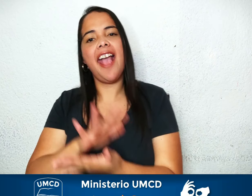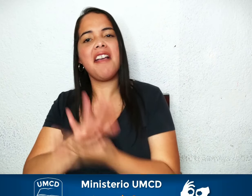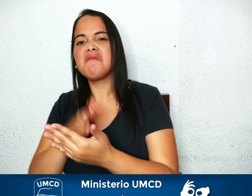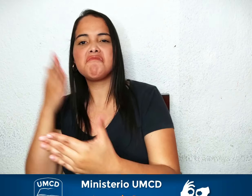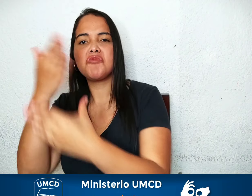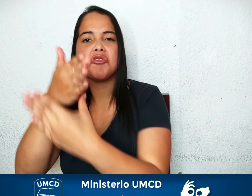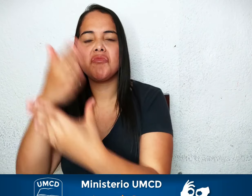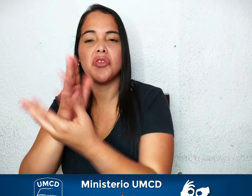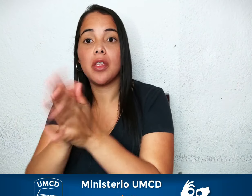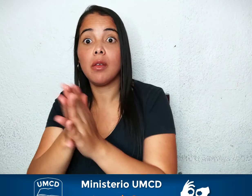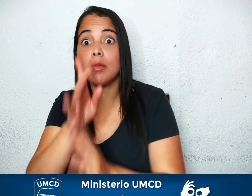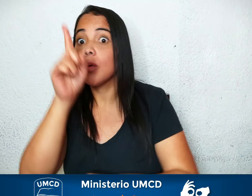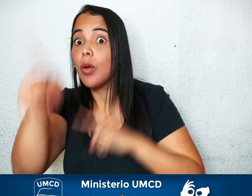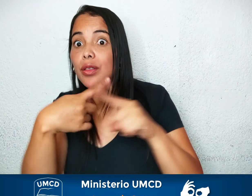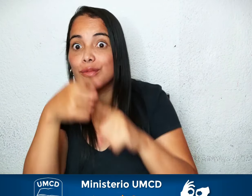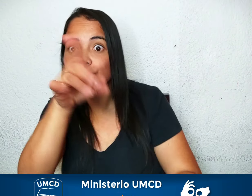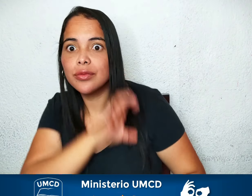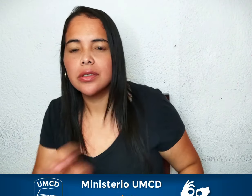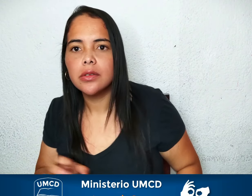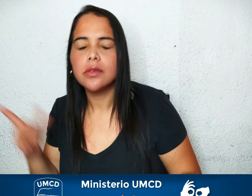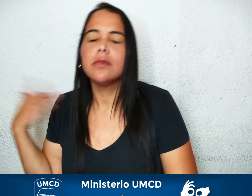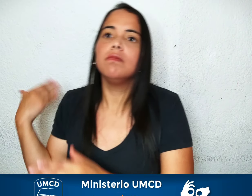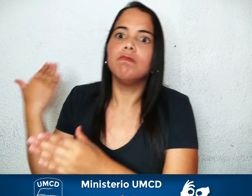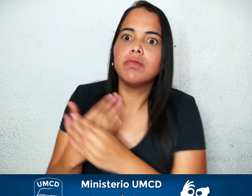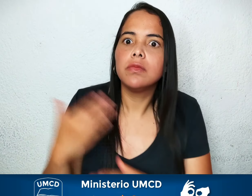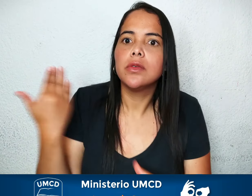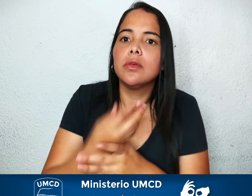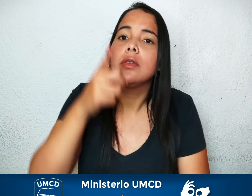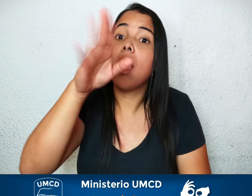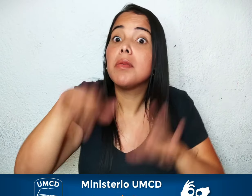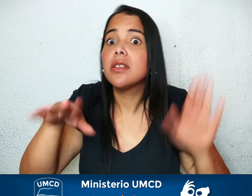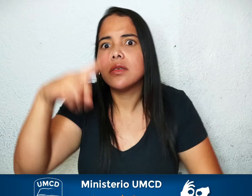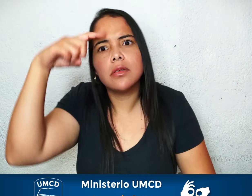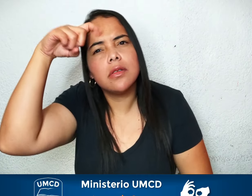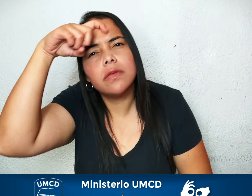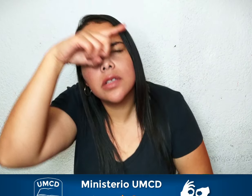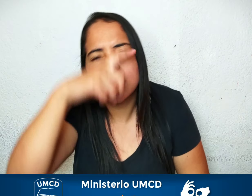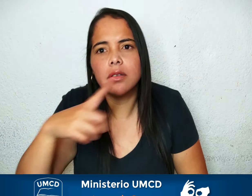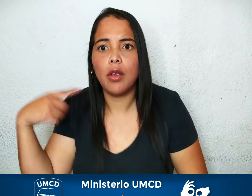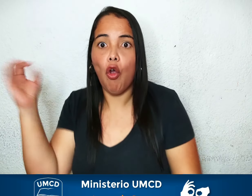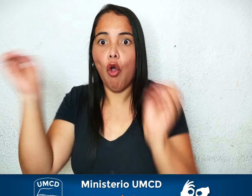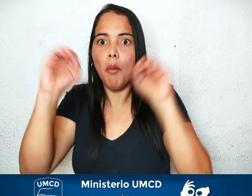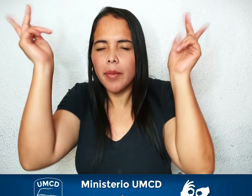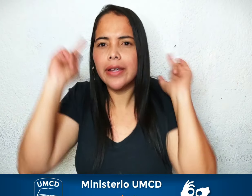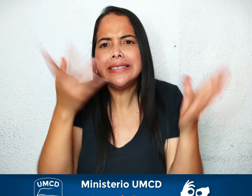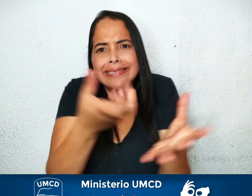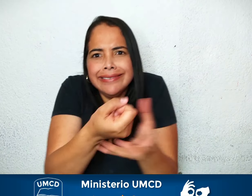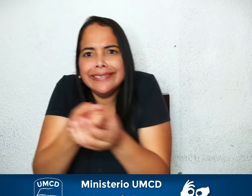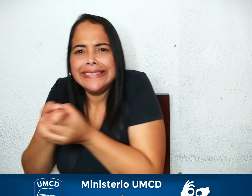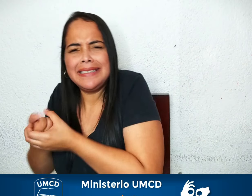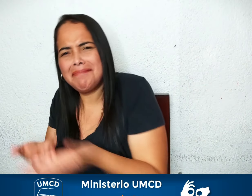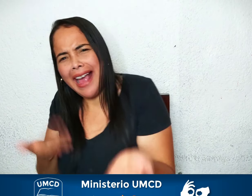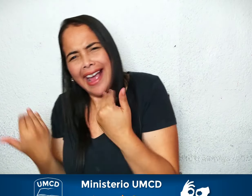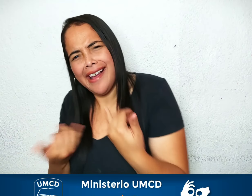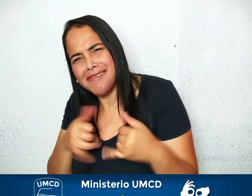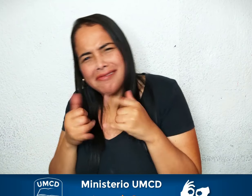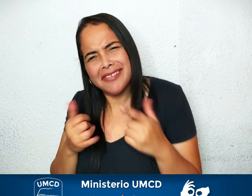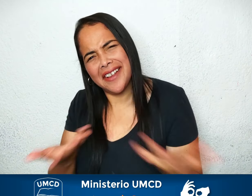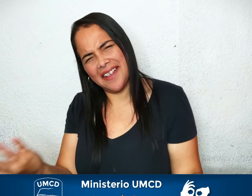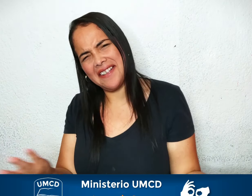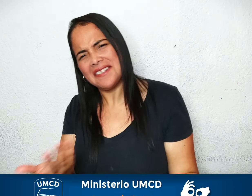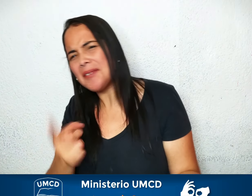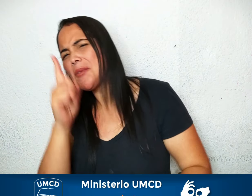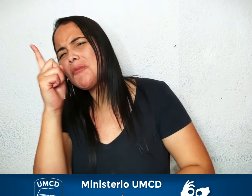detenerle. Y ahí es donde las batallas van a ser más duras. Los pecados van a venir más frecuentemente. Las tentaciones van a